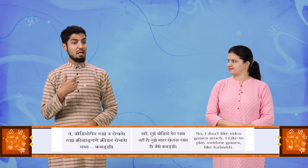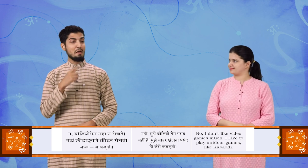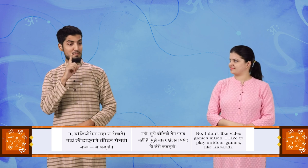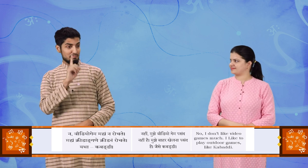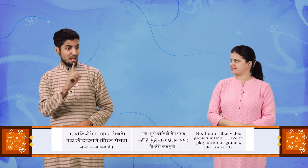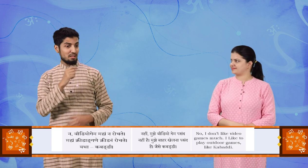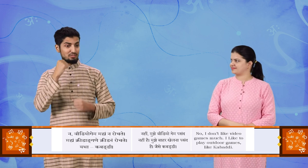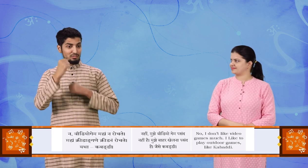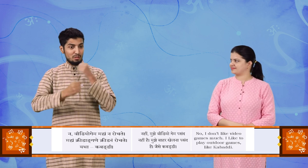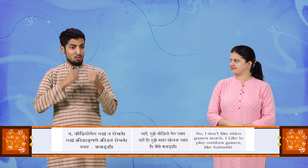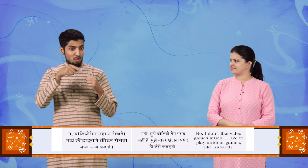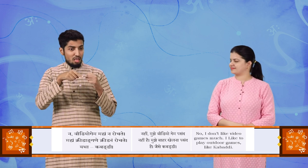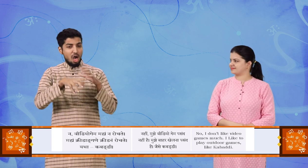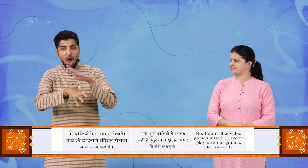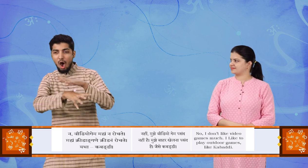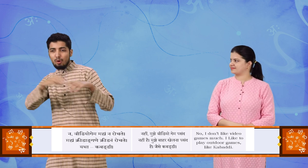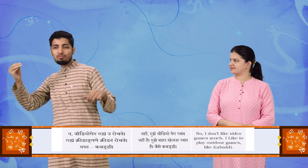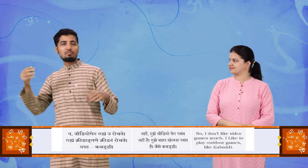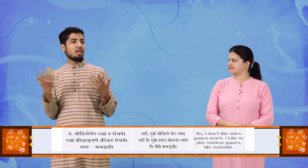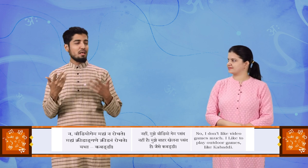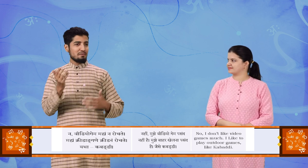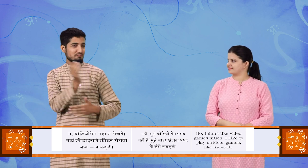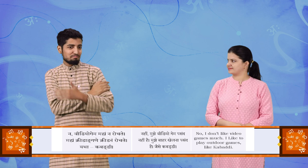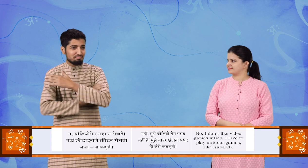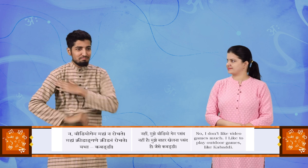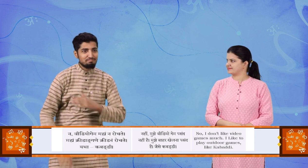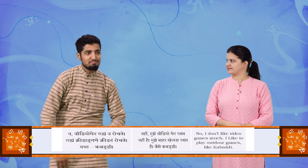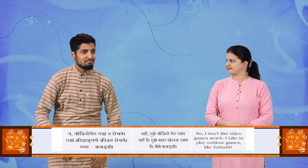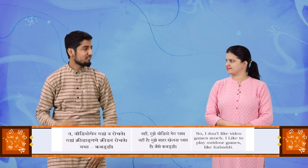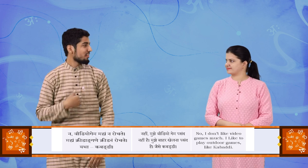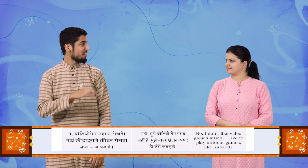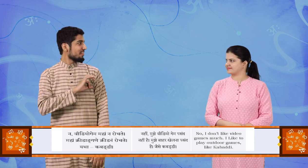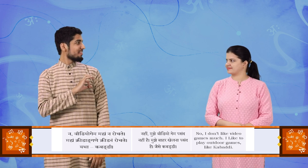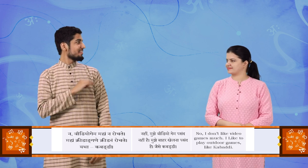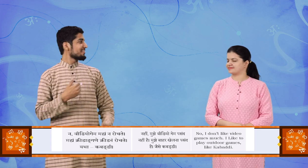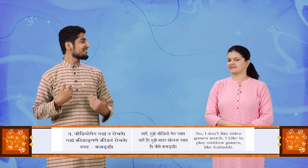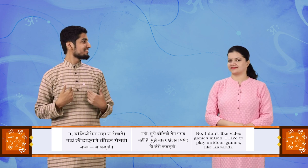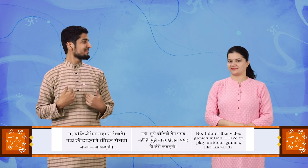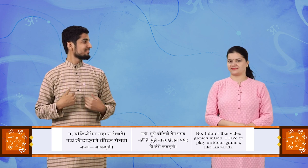है हम नरोदा मैयम क्रीडांगन ए फ्रीडम रहा था कबड्डी